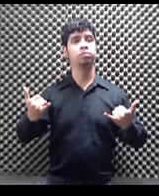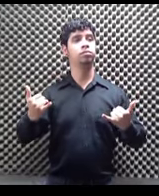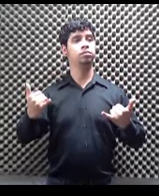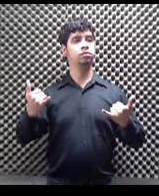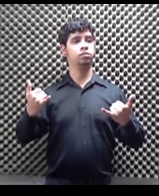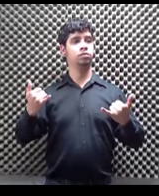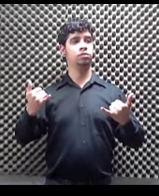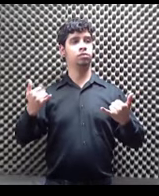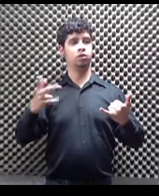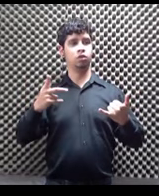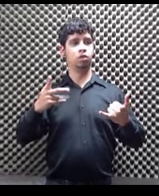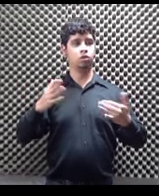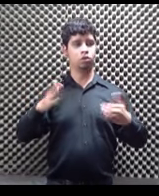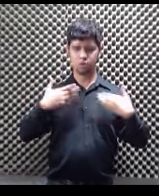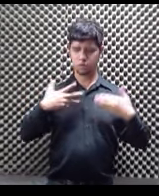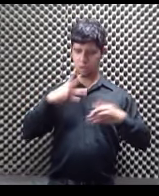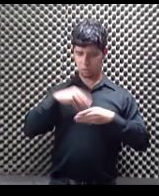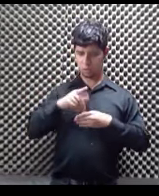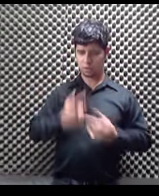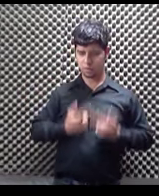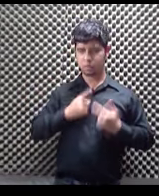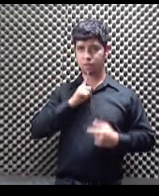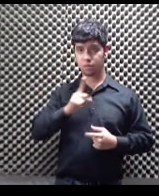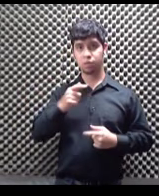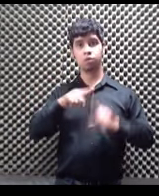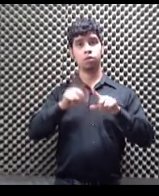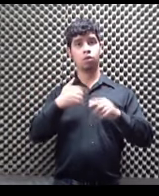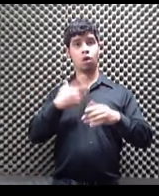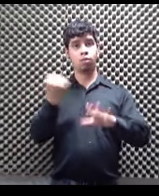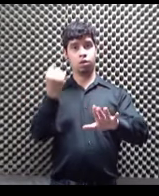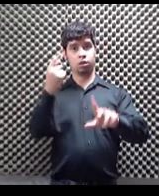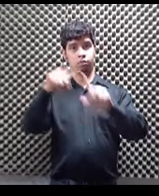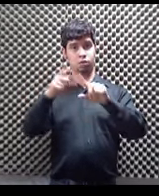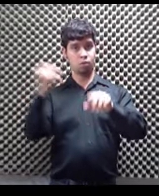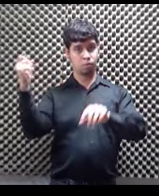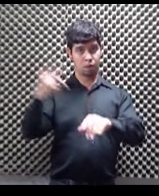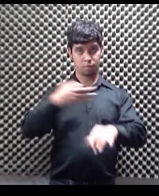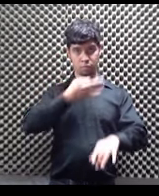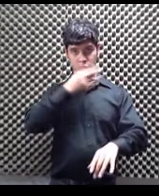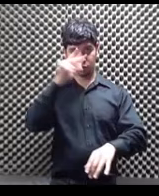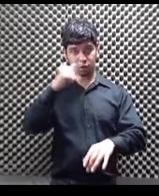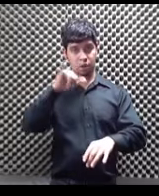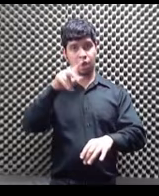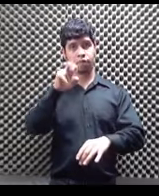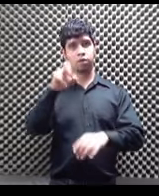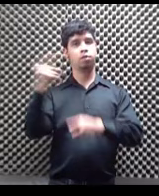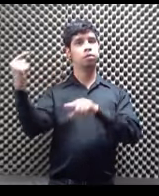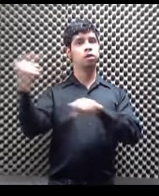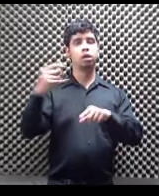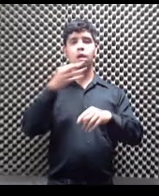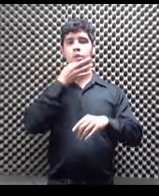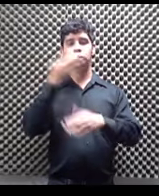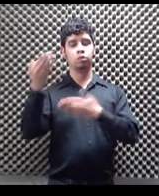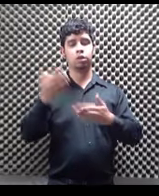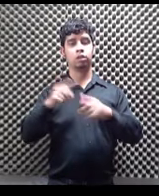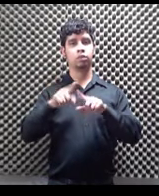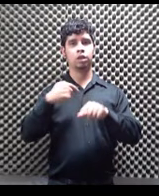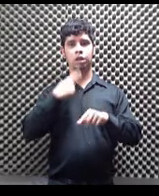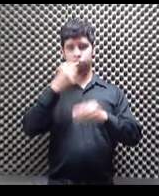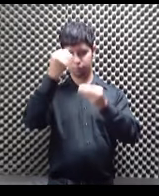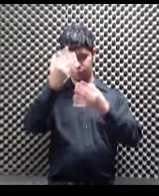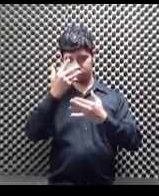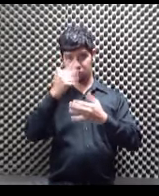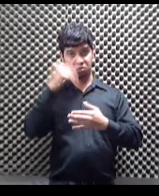Ay, eso hay que tenerlo en la vida. ¿Verdad? Sí. Nos vamos a una pausilla, pero regresamos ya porque Javier viene por ahí. Él me dice que tiene que decirme